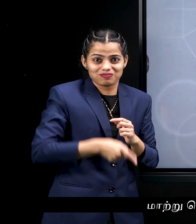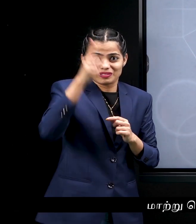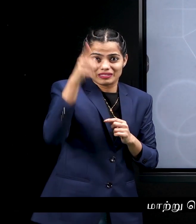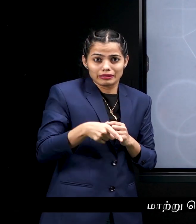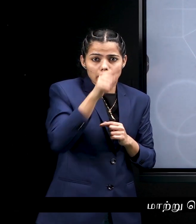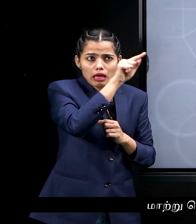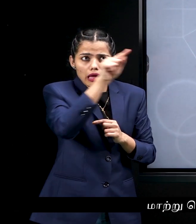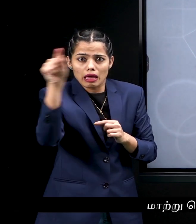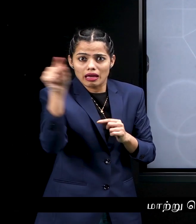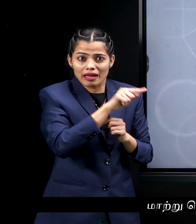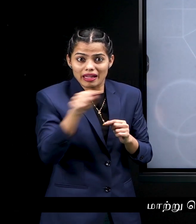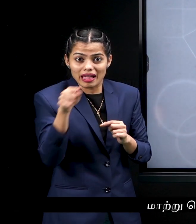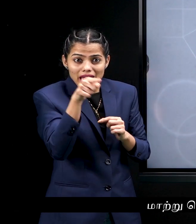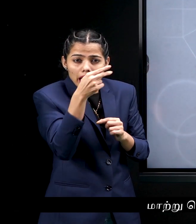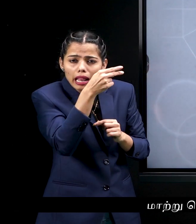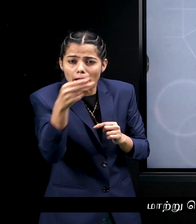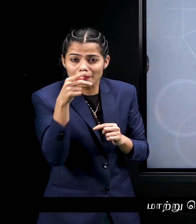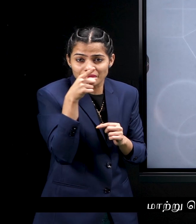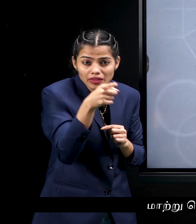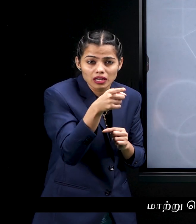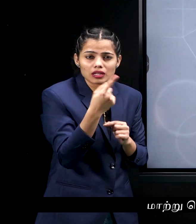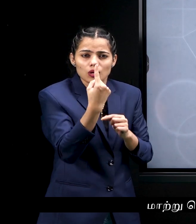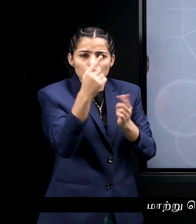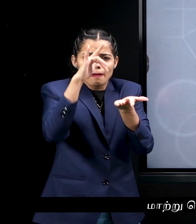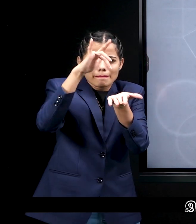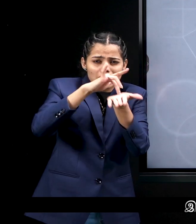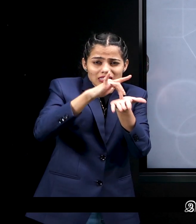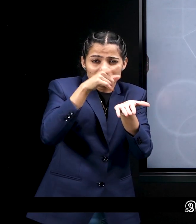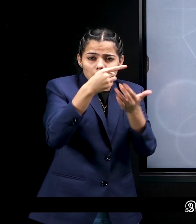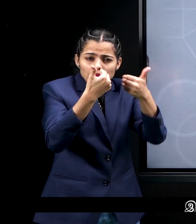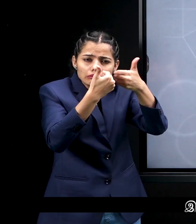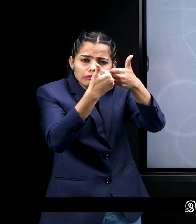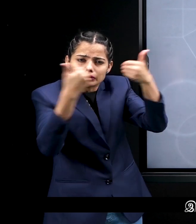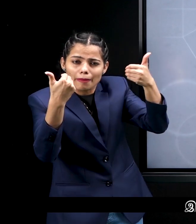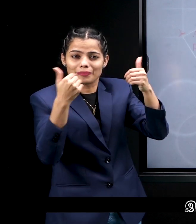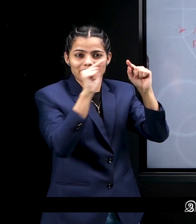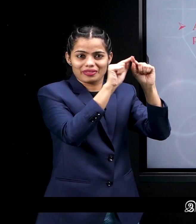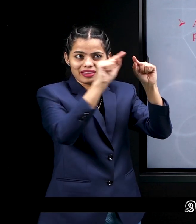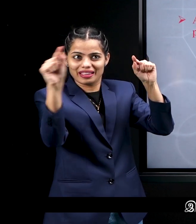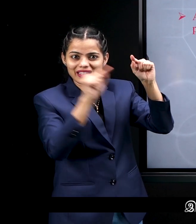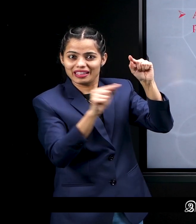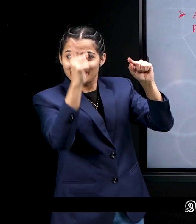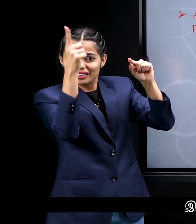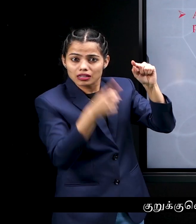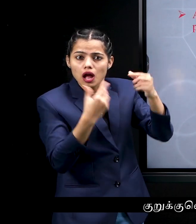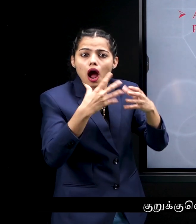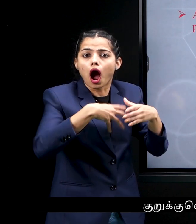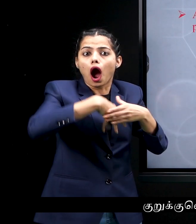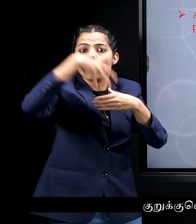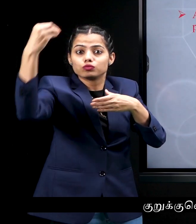மாற்று வெளிப்புற கோணங்கள். இந்த கோணங்கள் இணையான கோடுகளுக்கு வெளியே குறுக்குவெட்டின் எதிர்ப்பக்கங்களில்